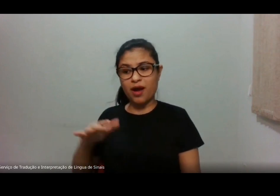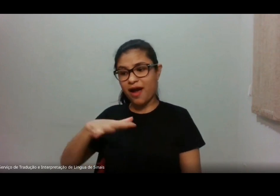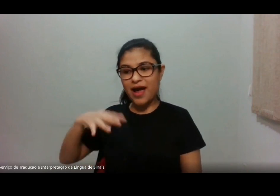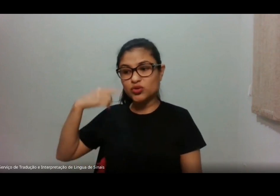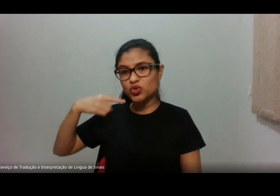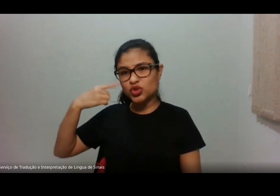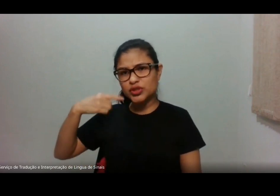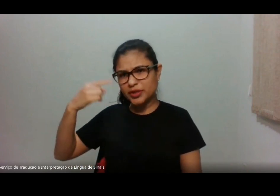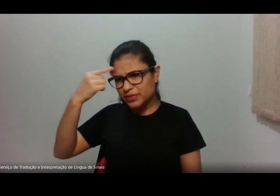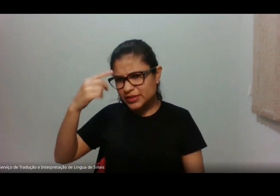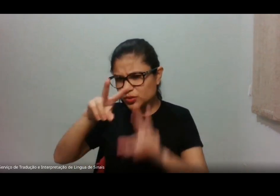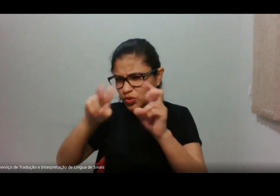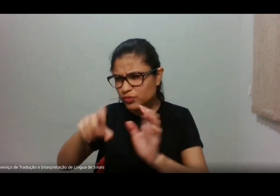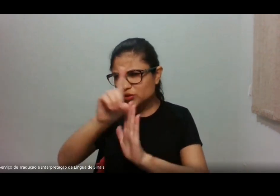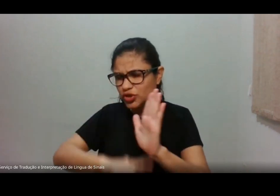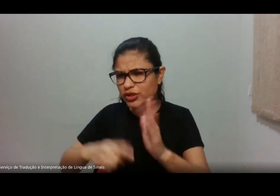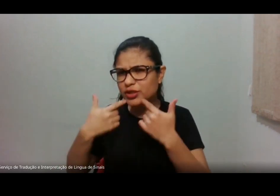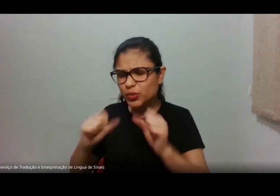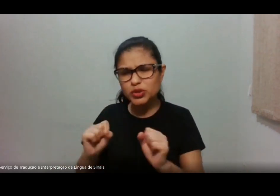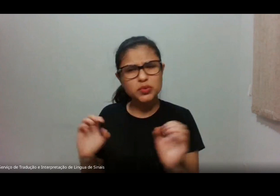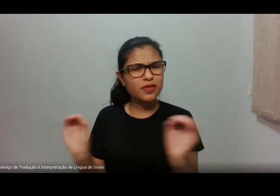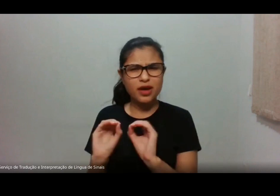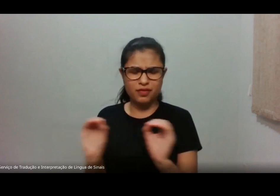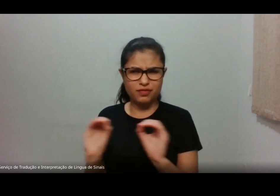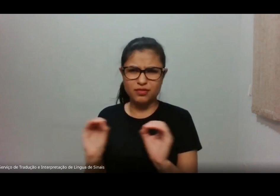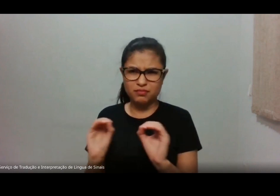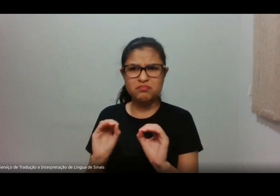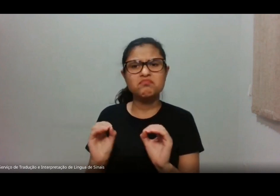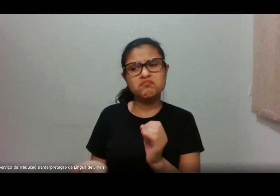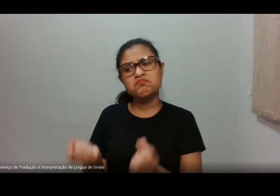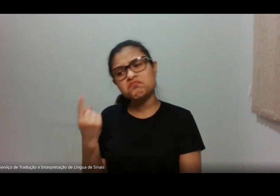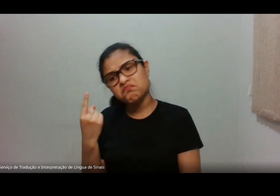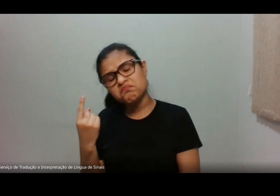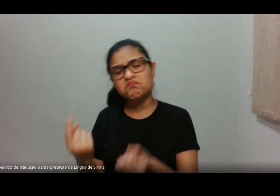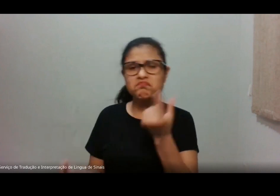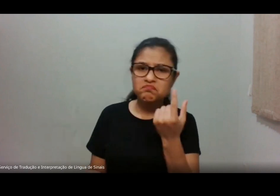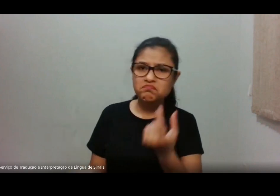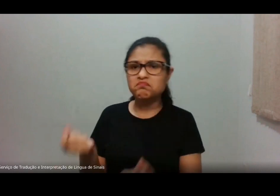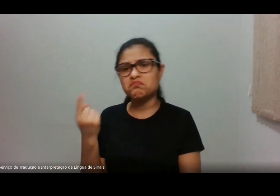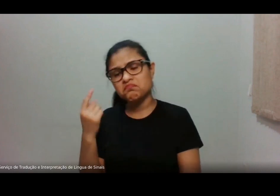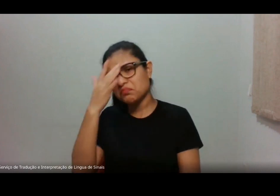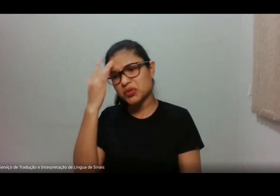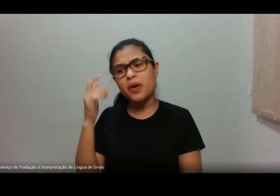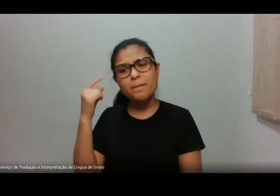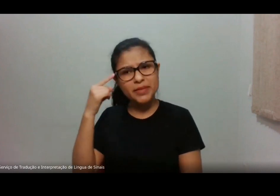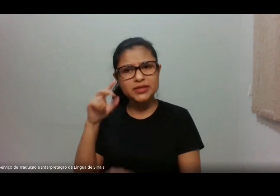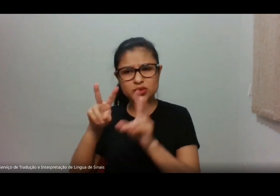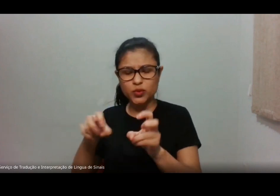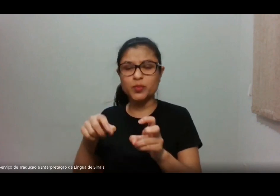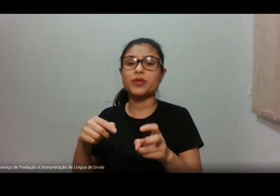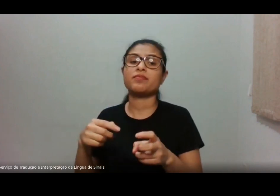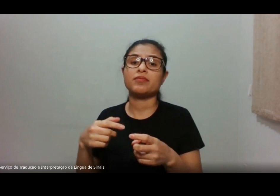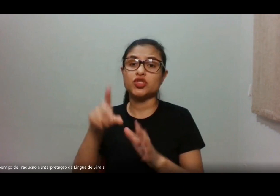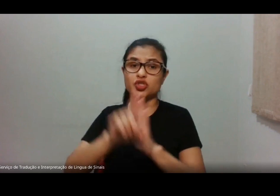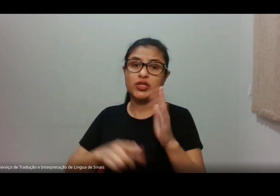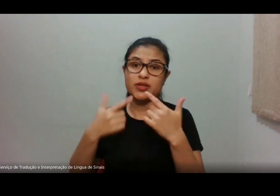o direito pensando os direitos linguísticos. Não tem, não, a gente tem poucas pessoas, né? E, de novo,